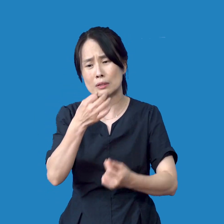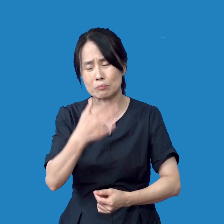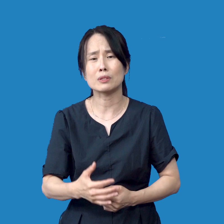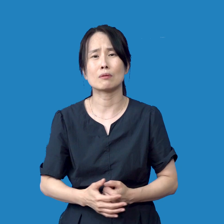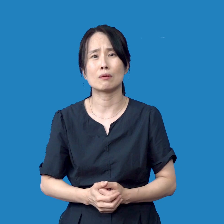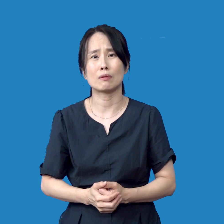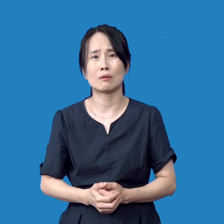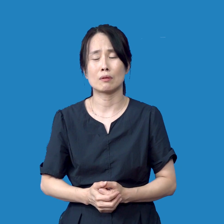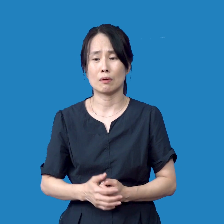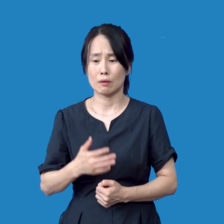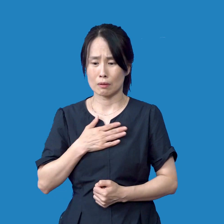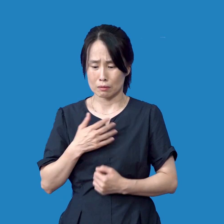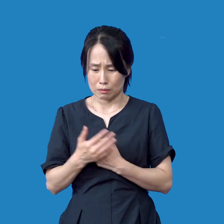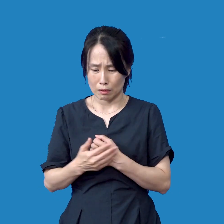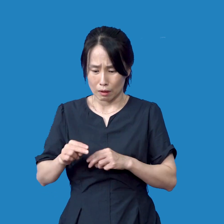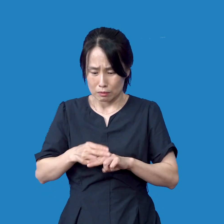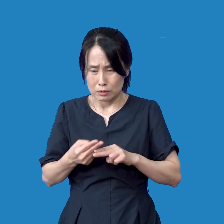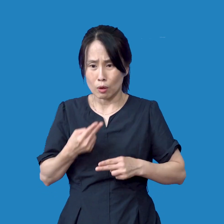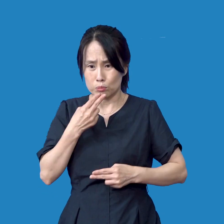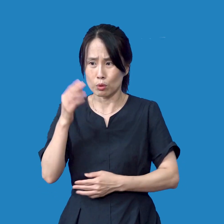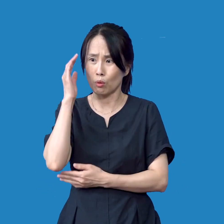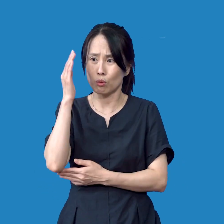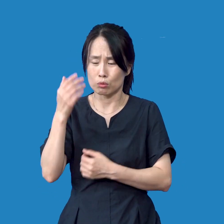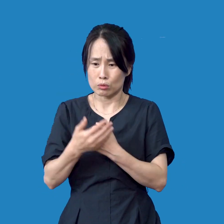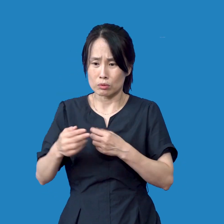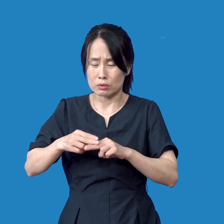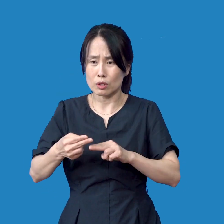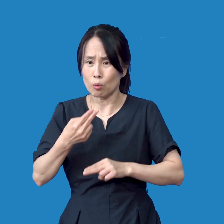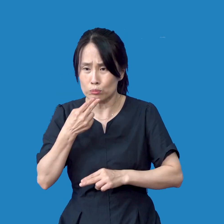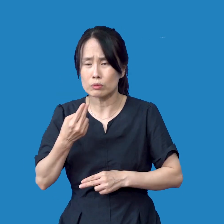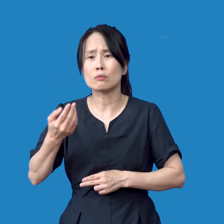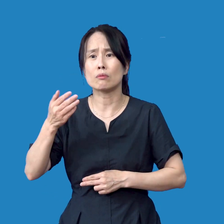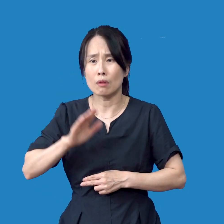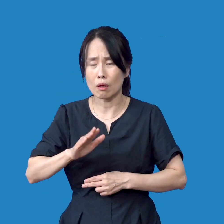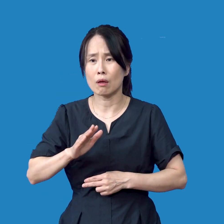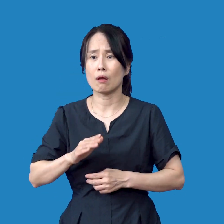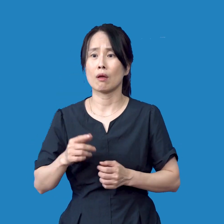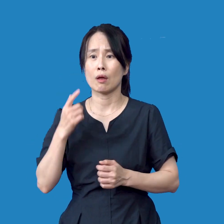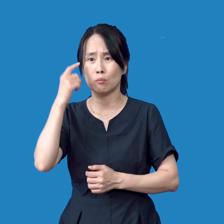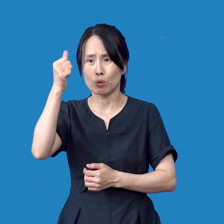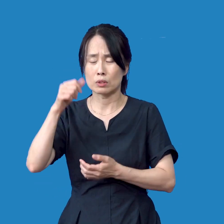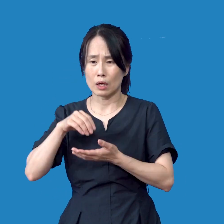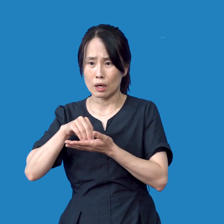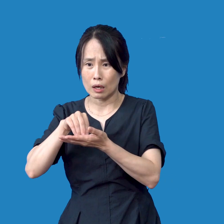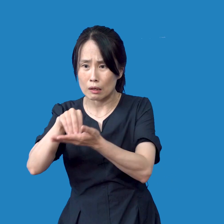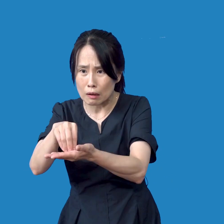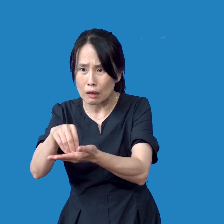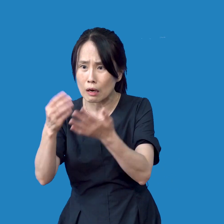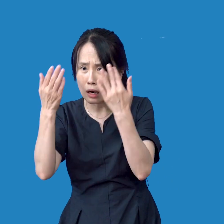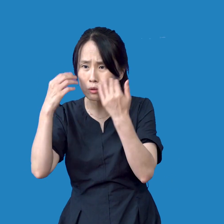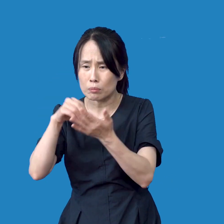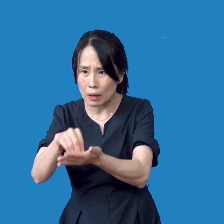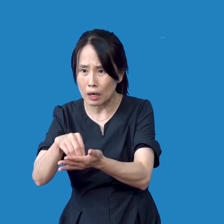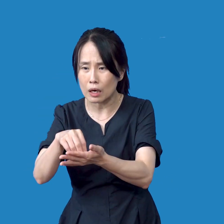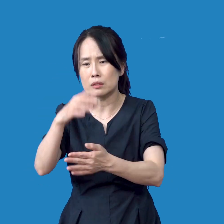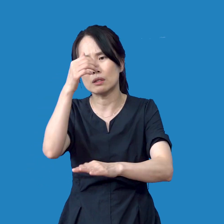성직자는 자기 은사가 아닌데 덜렁 갔다가 끝이 해피엔딩이 아닌 것입니다.